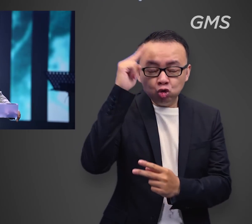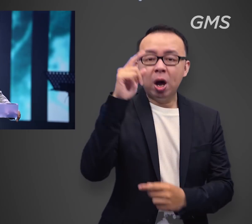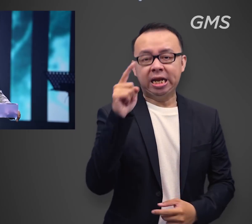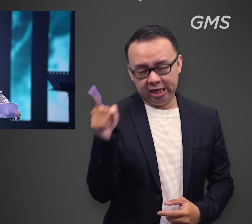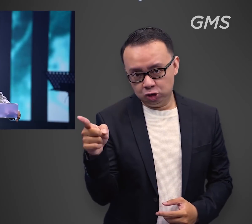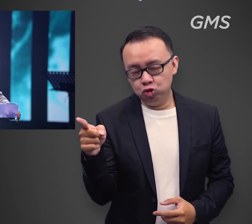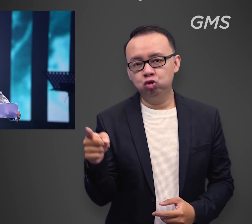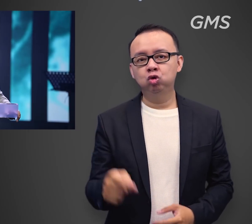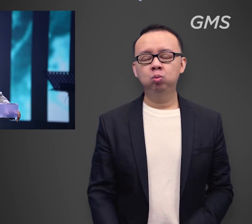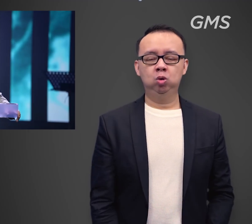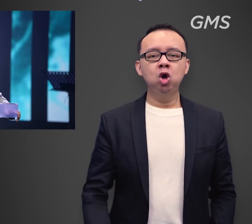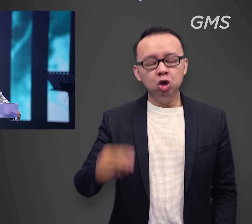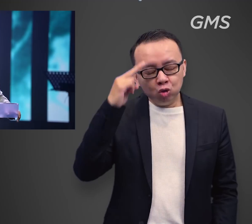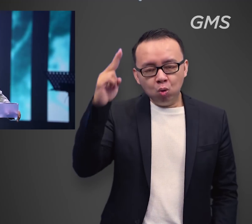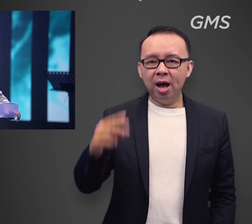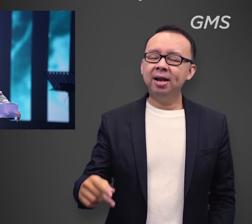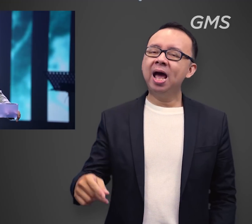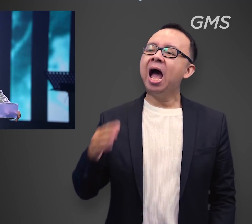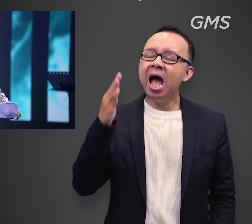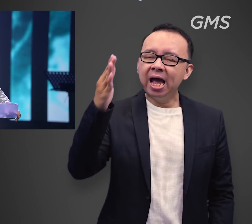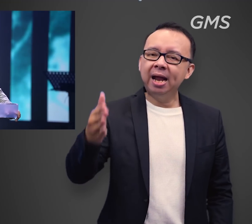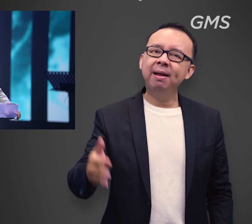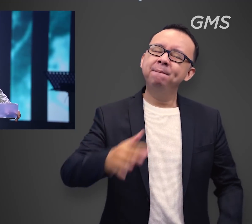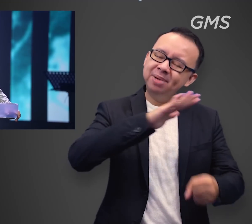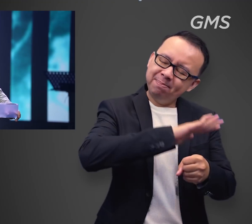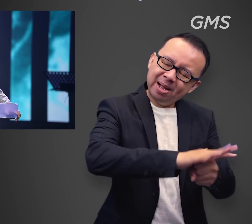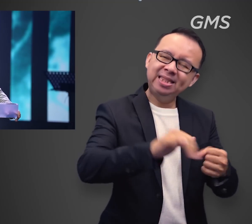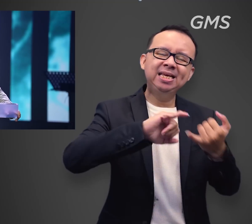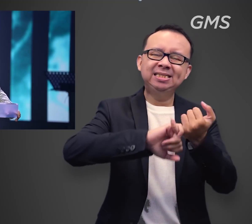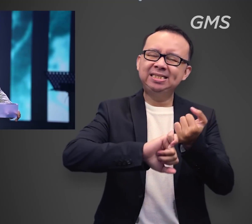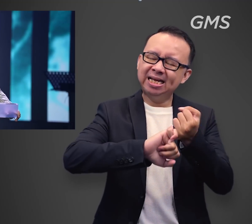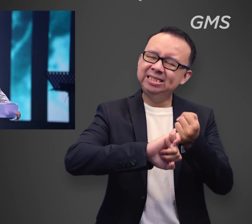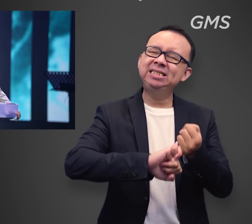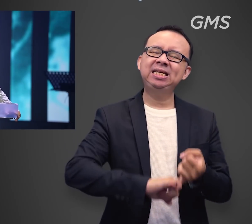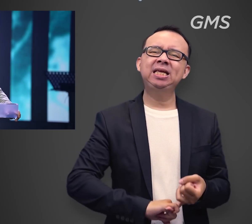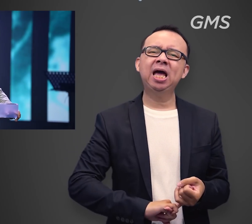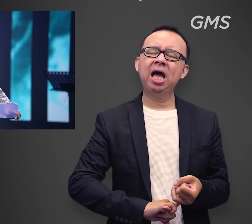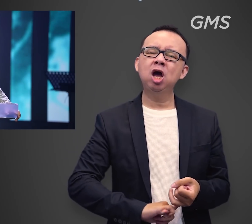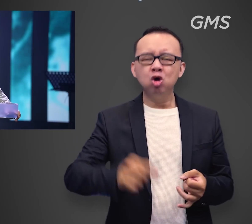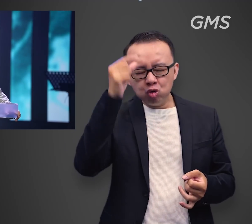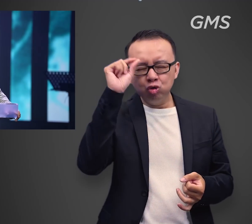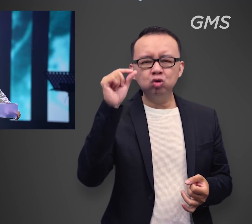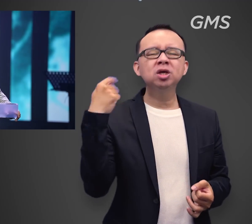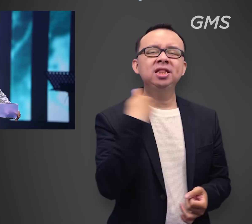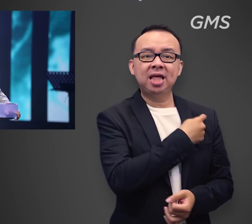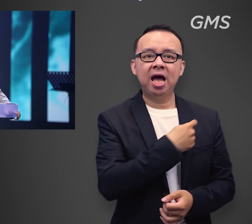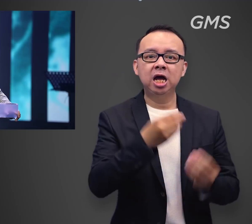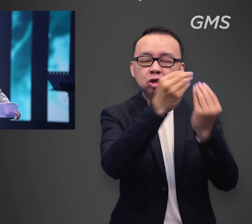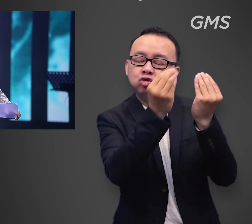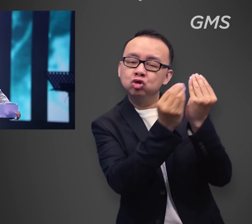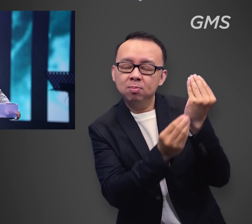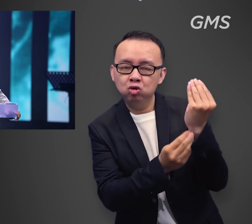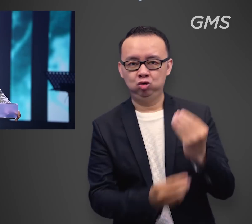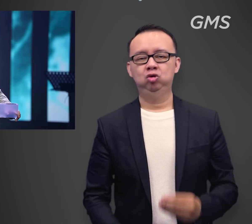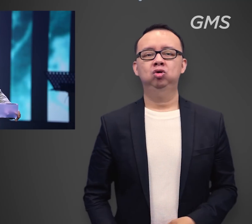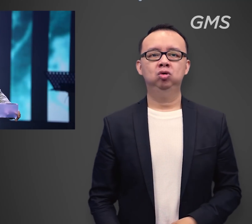akan menepati semua janjinya atas kita turun-temurun. Wow. Coba